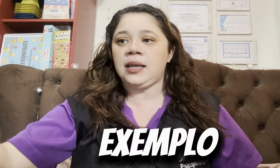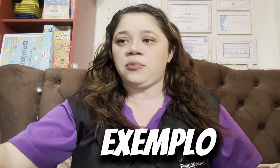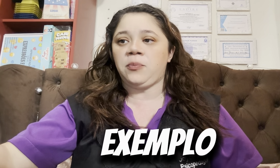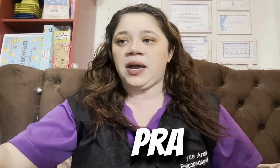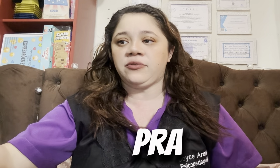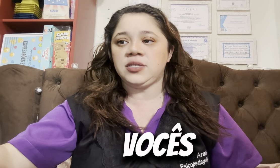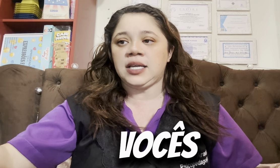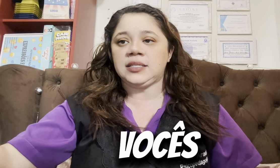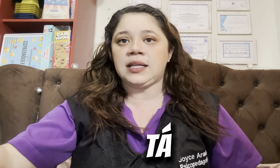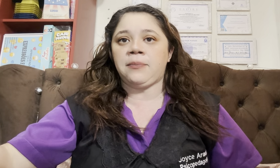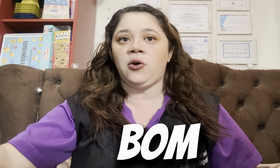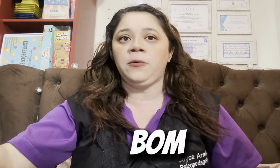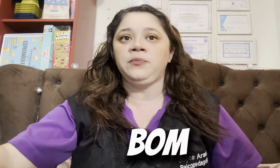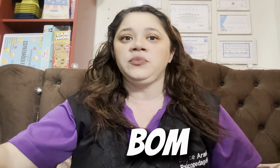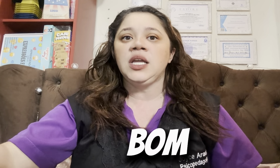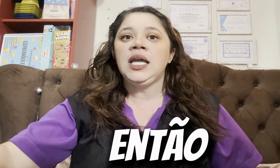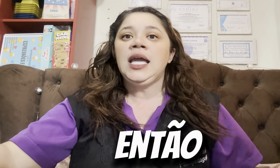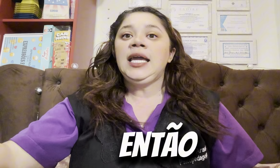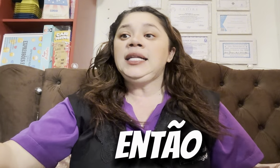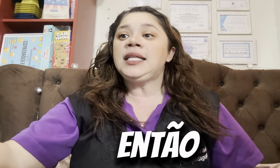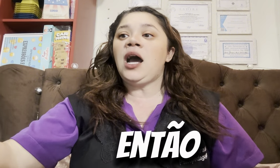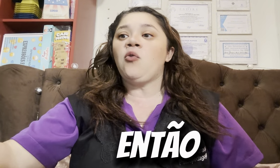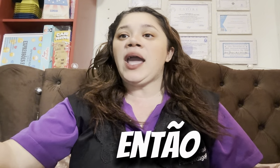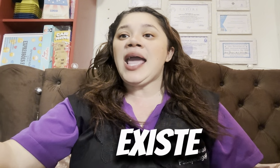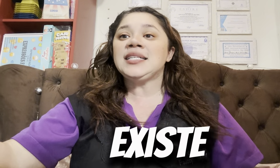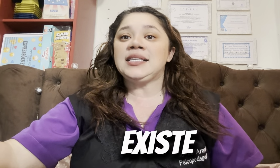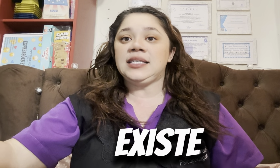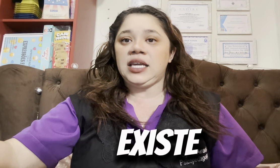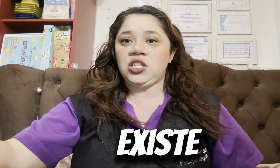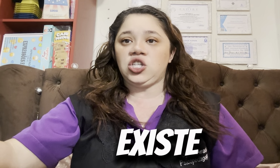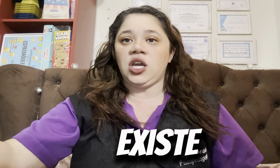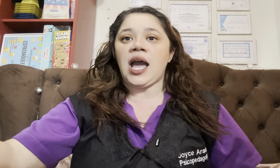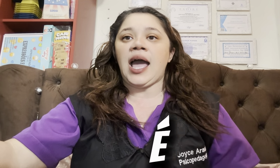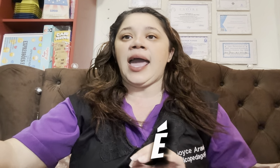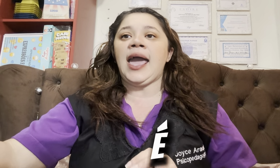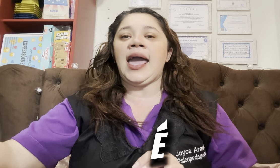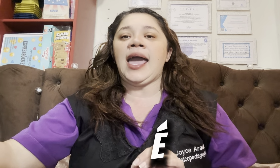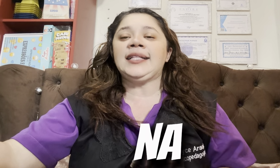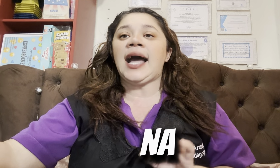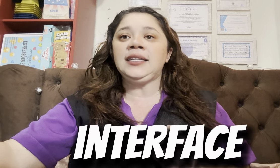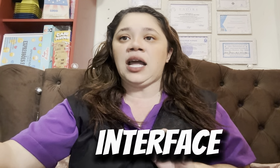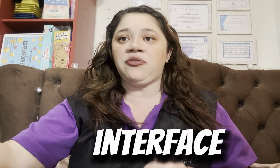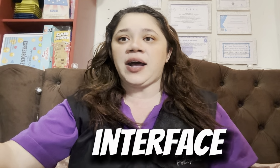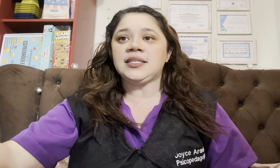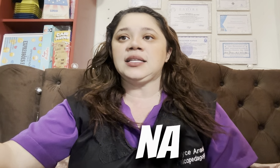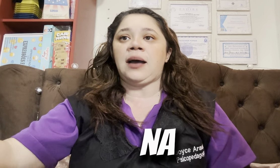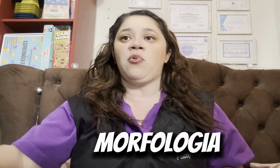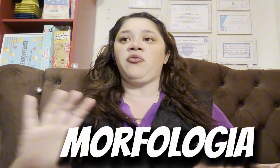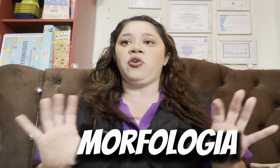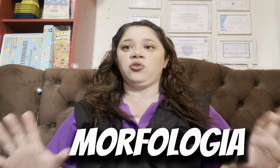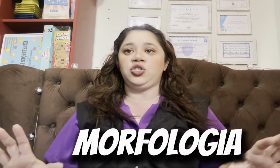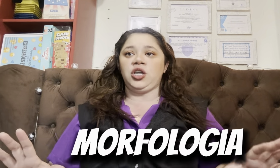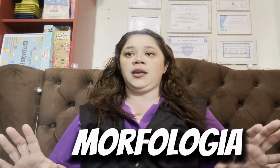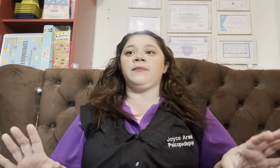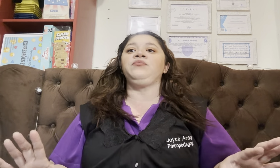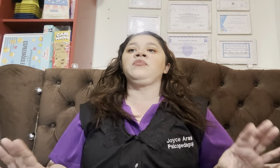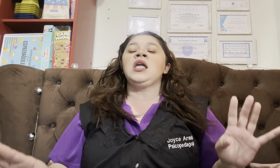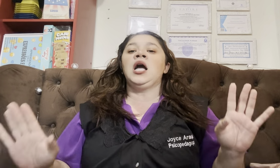exemplo para vocês, tá bom? Então, existe na interface, na morfologia